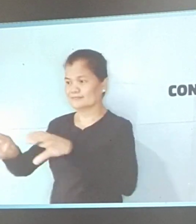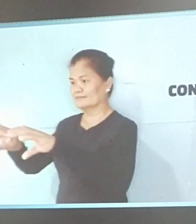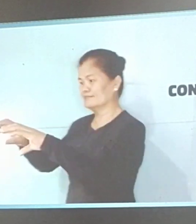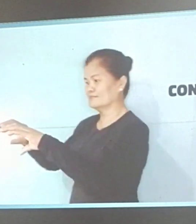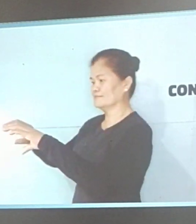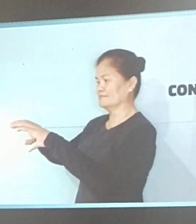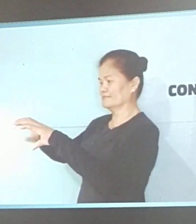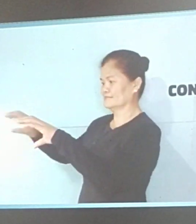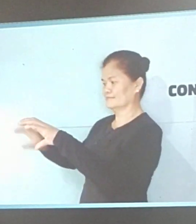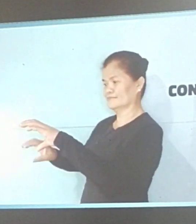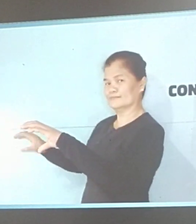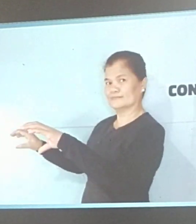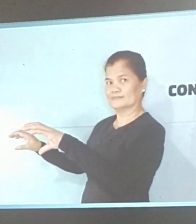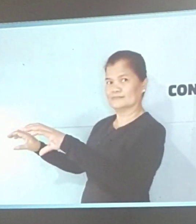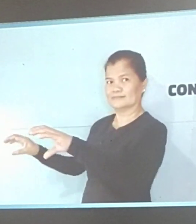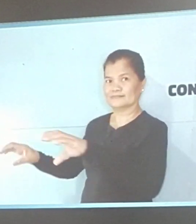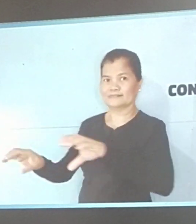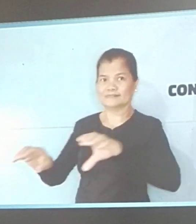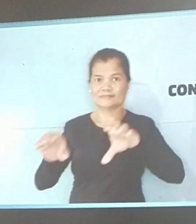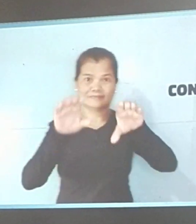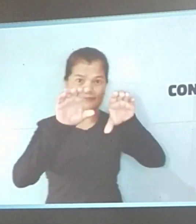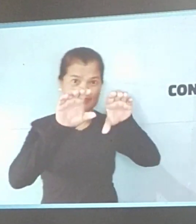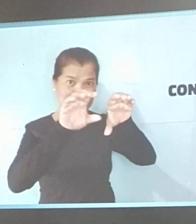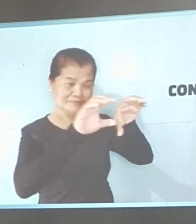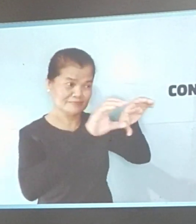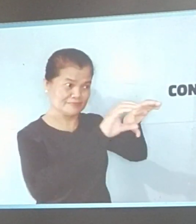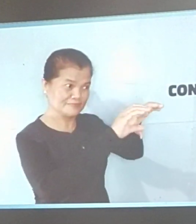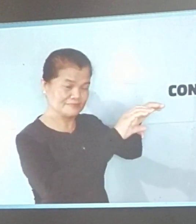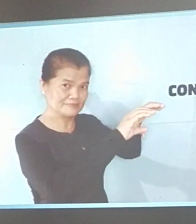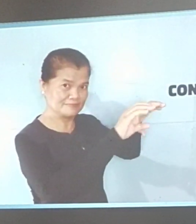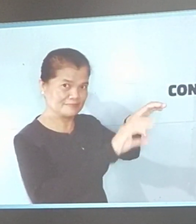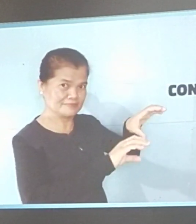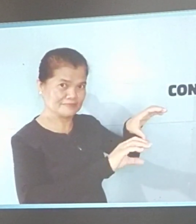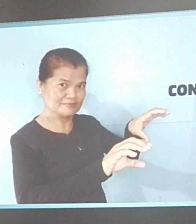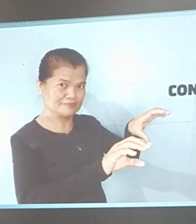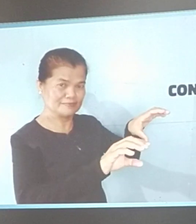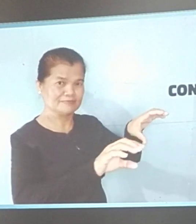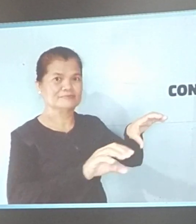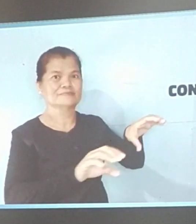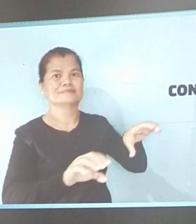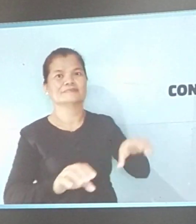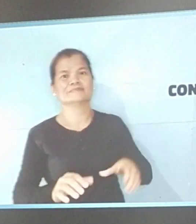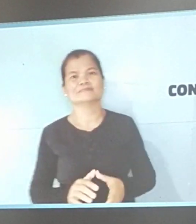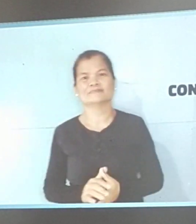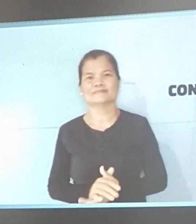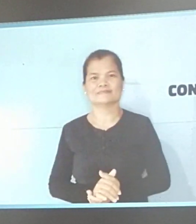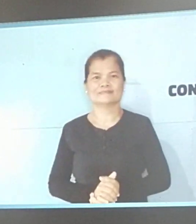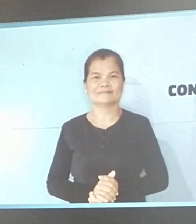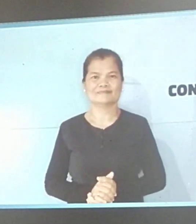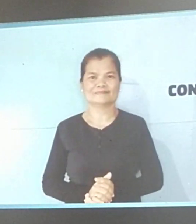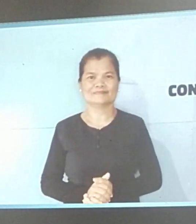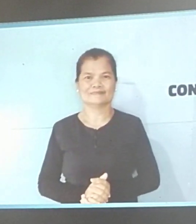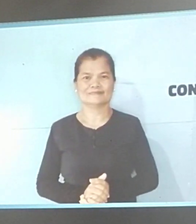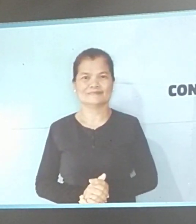Say mo lang. Zoom. Zoom. Z, tapos yun. Zoom. Zoom conference. Laro na nanakot sa